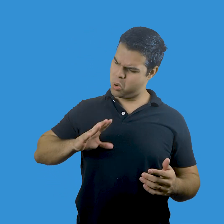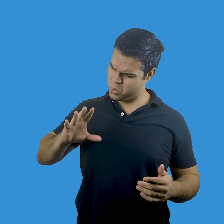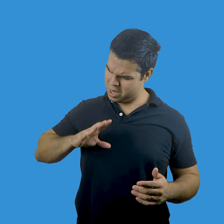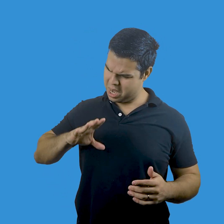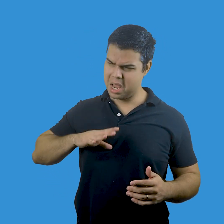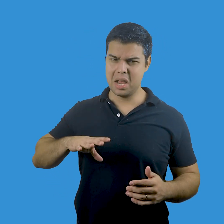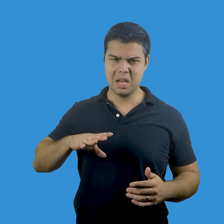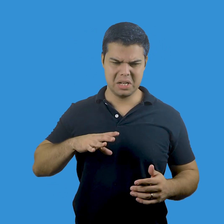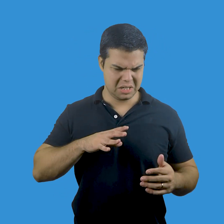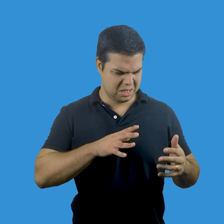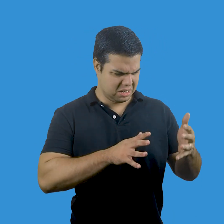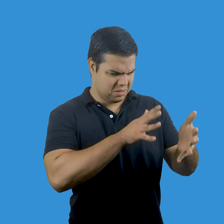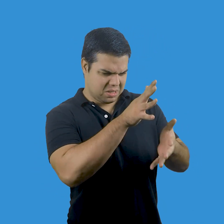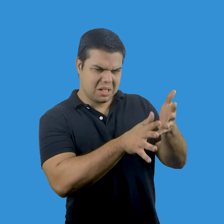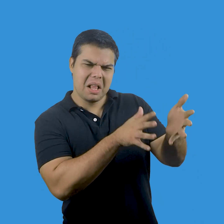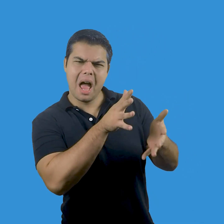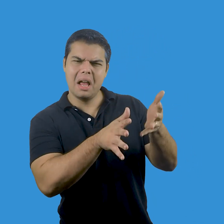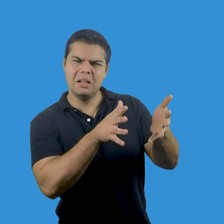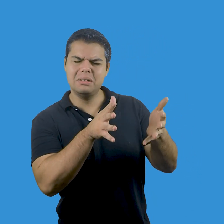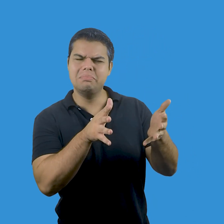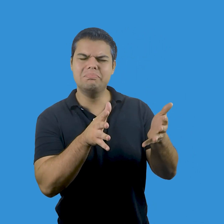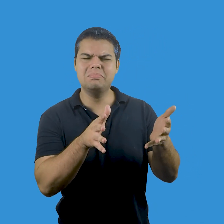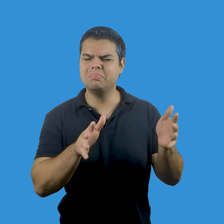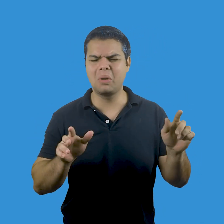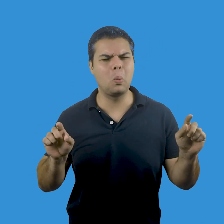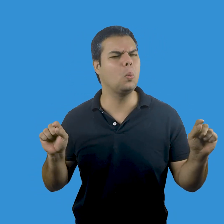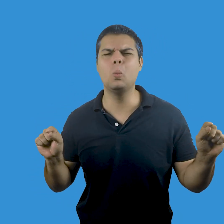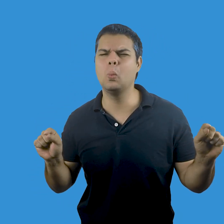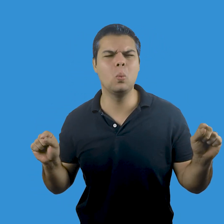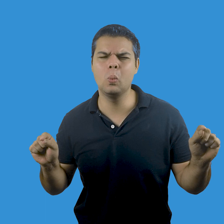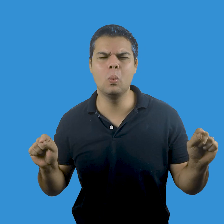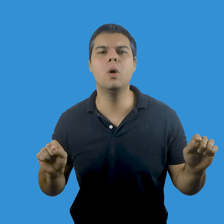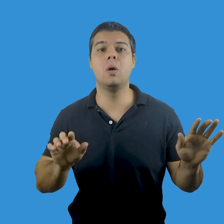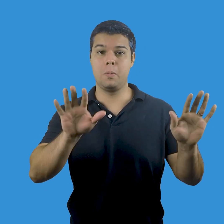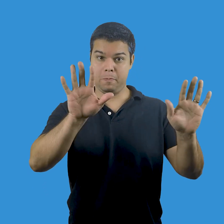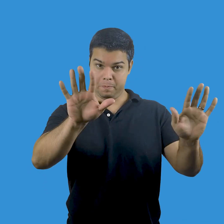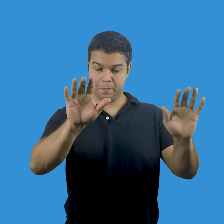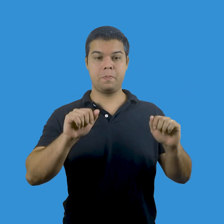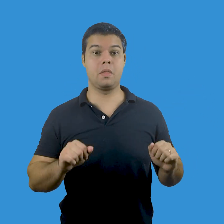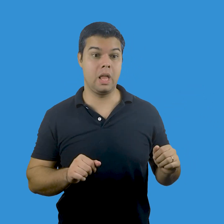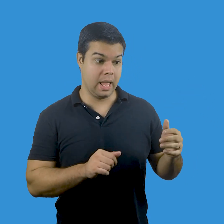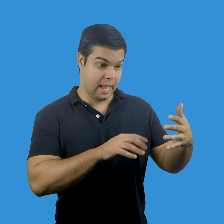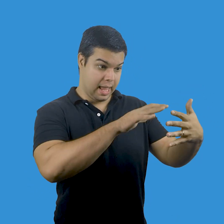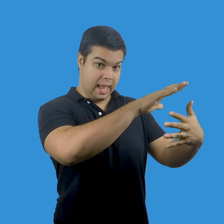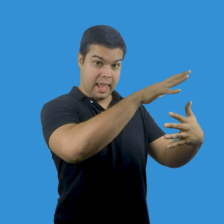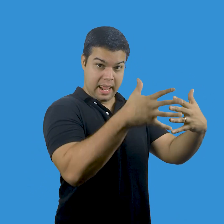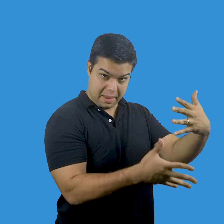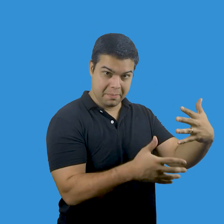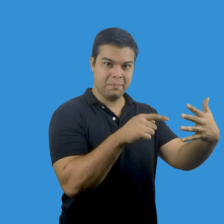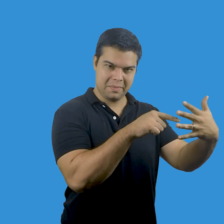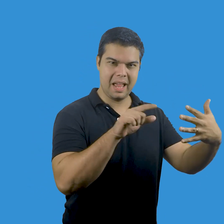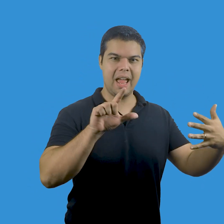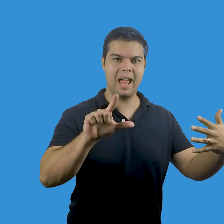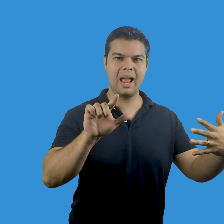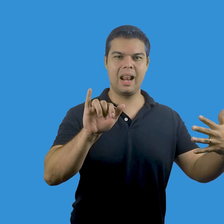sobre português e língua de sinais? Semelhante ao português, a língua brasileira de